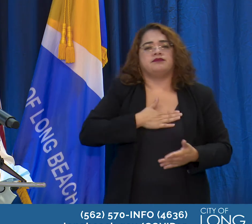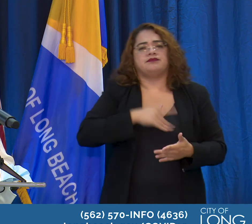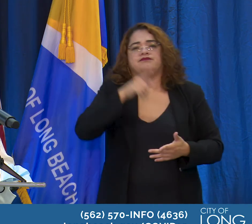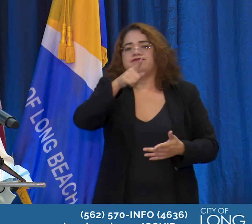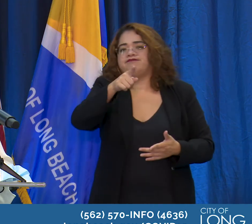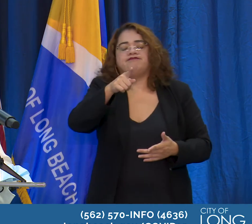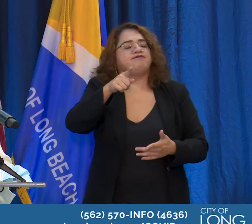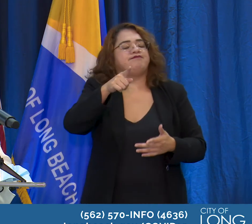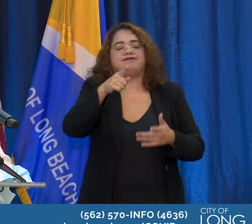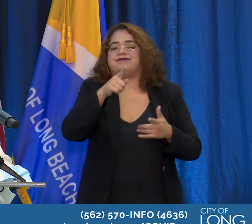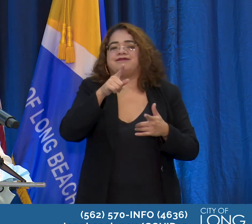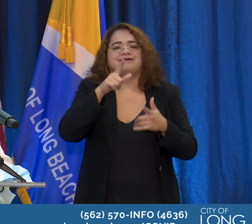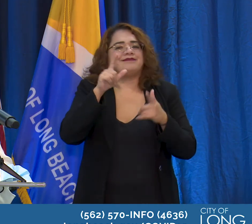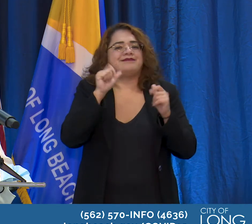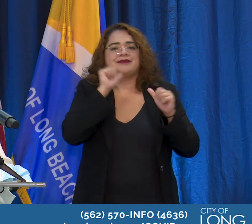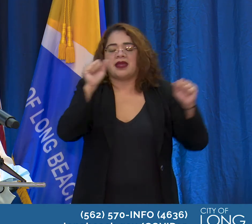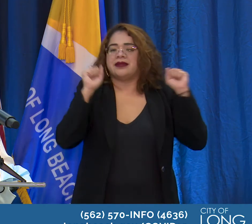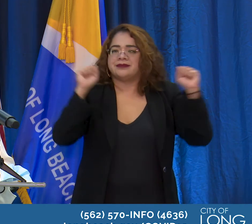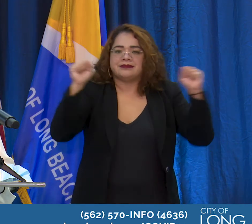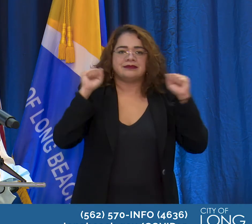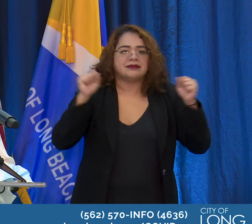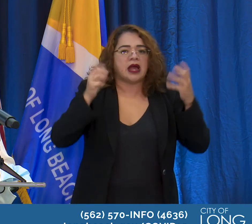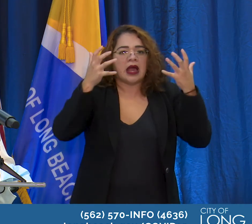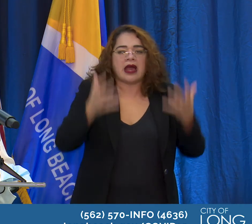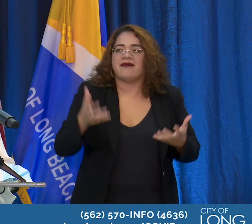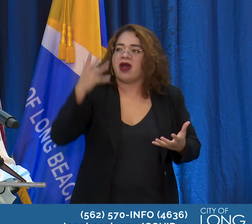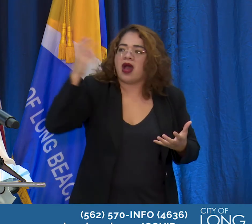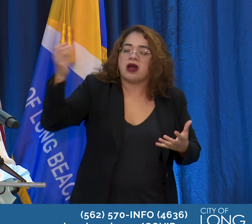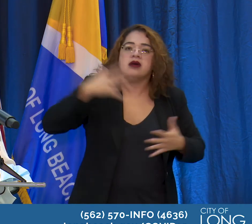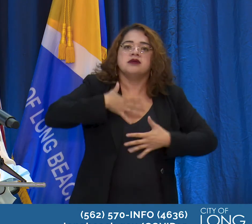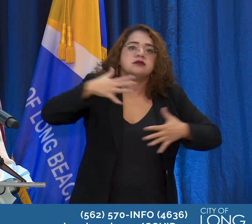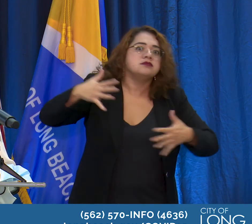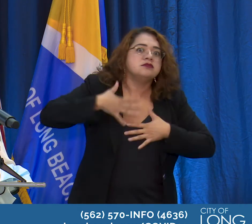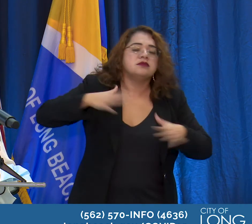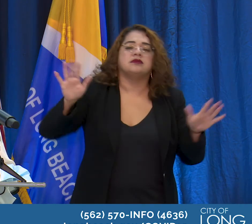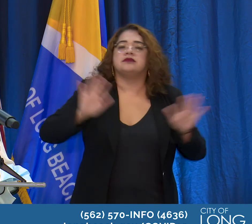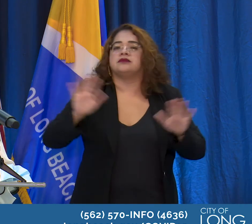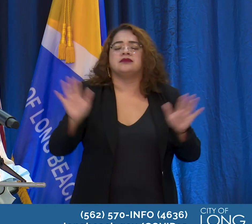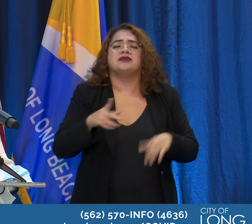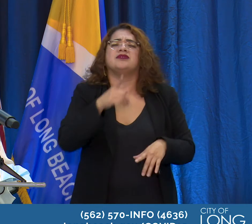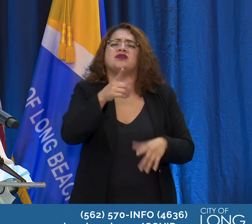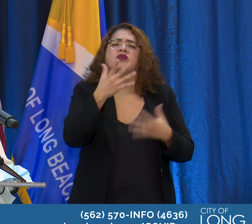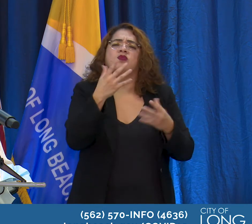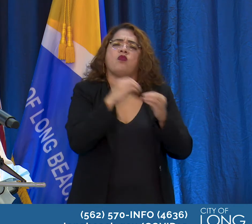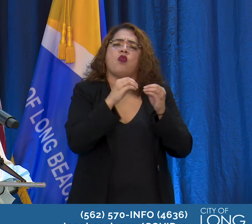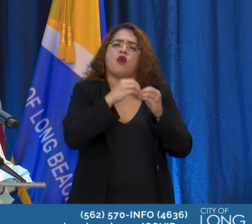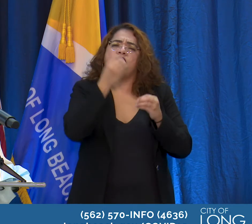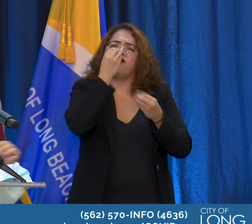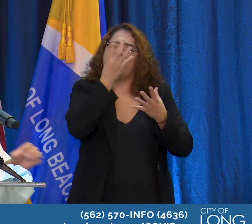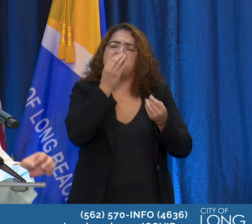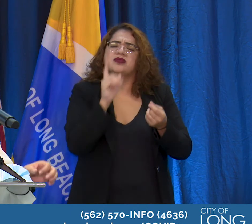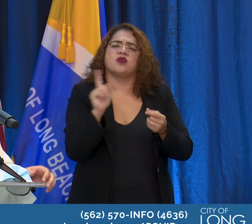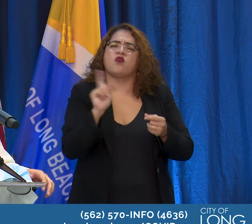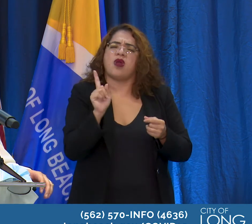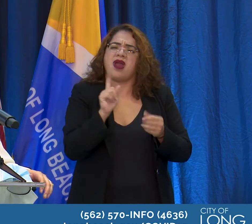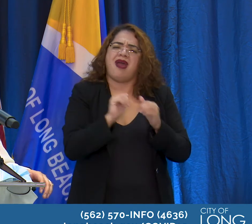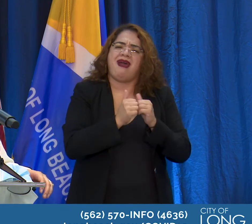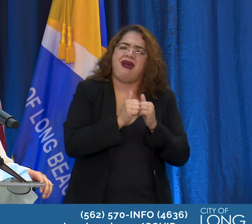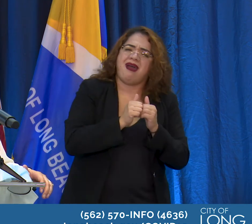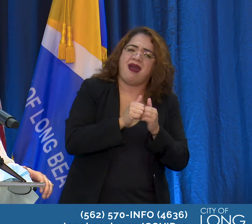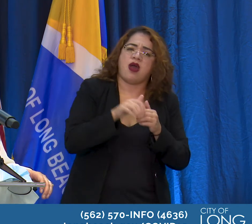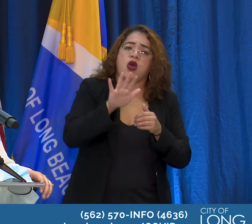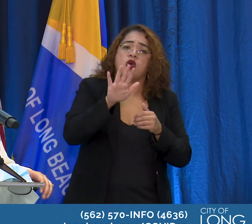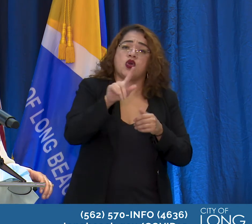y limite su tiempo afuera. Para obtener más información actualizada sobre la calidad del aire en